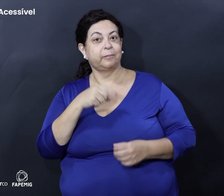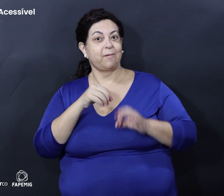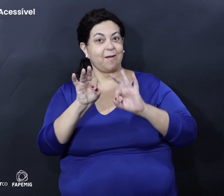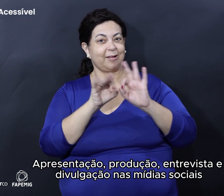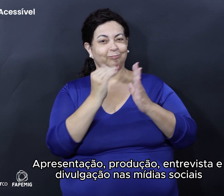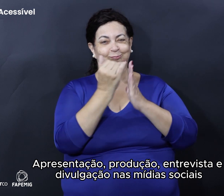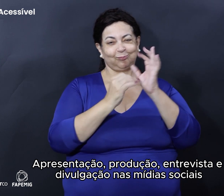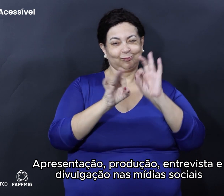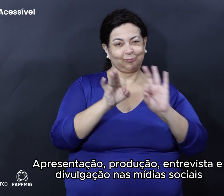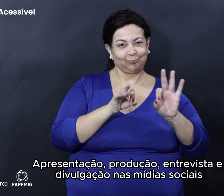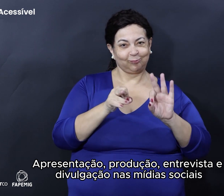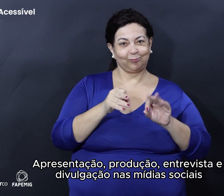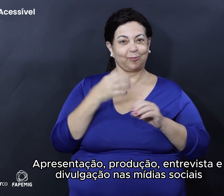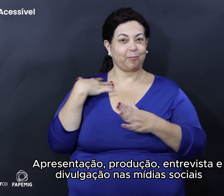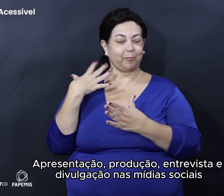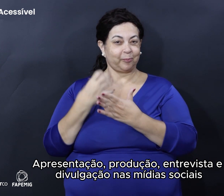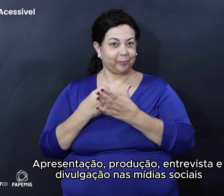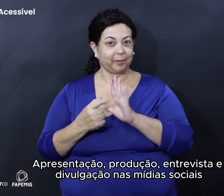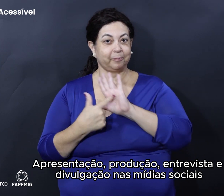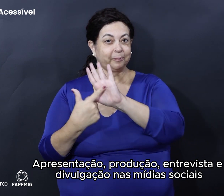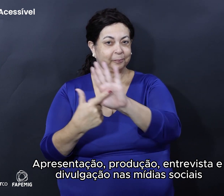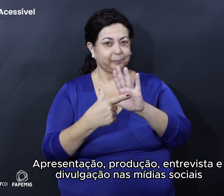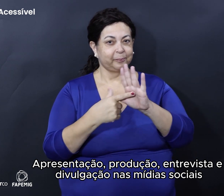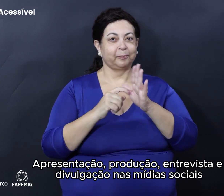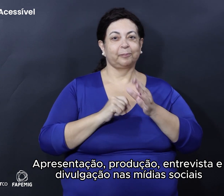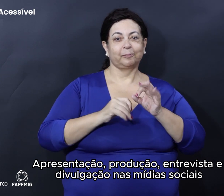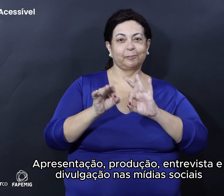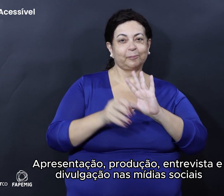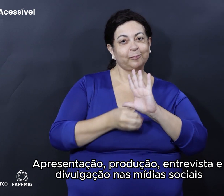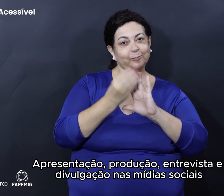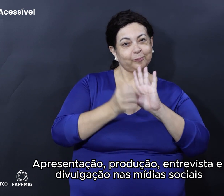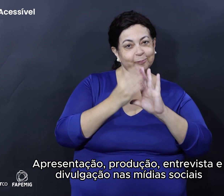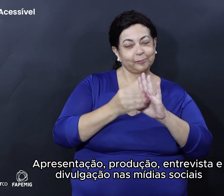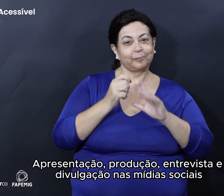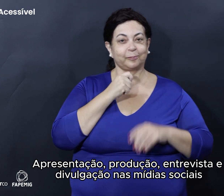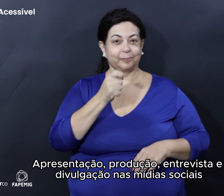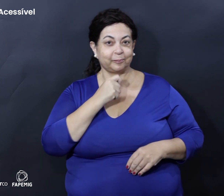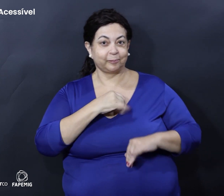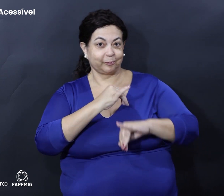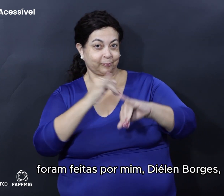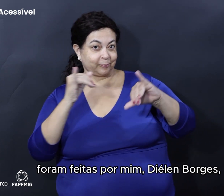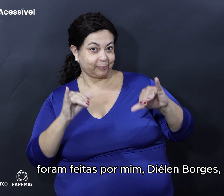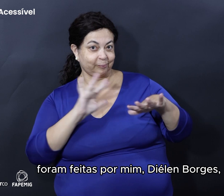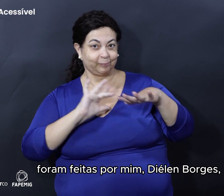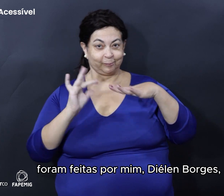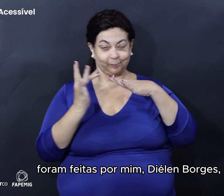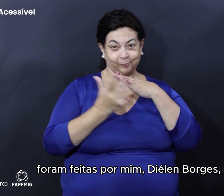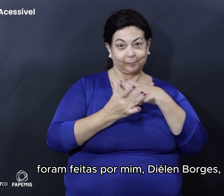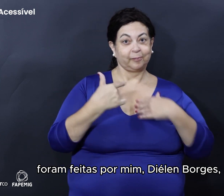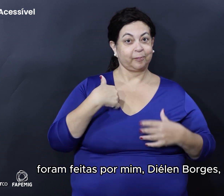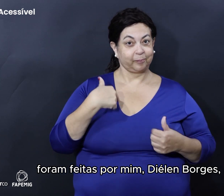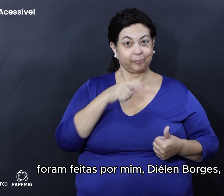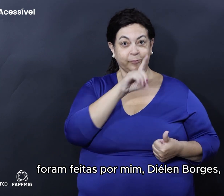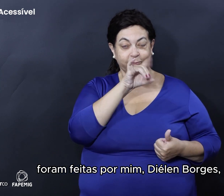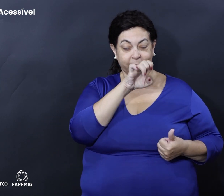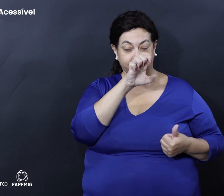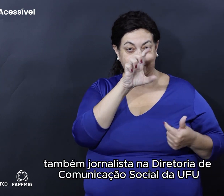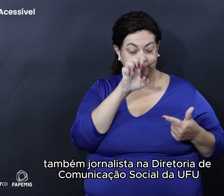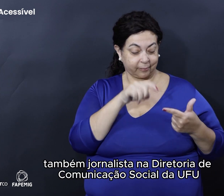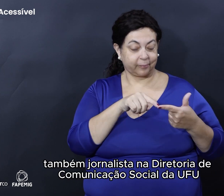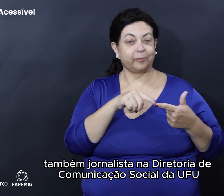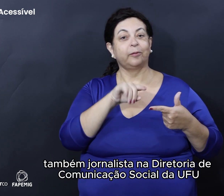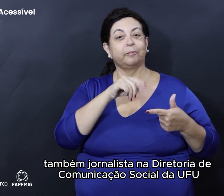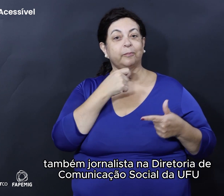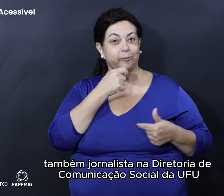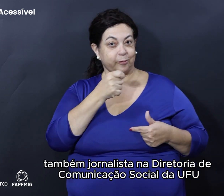podcast. Apresentação, produção, entrevista e divulgação nas mídias sociais foram feitas por mim, de Ellen Borges,